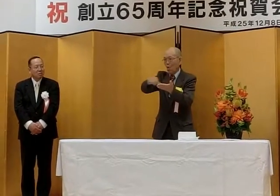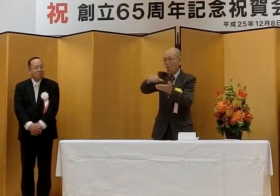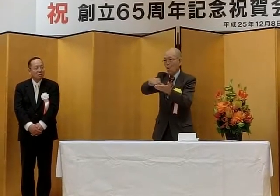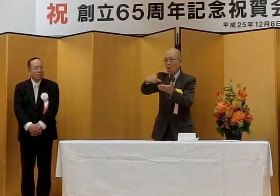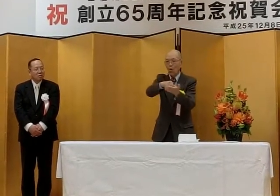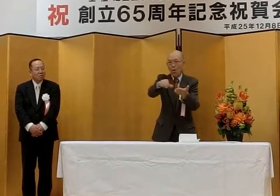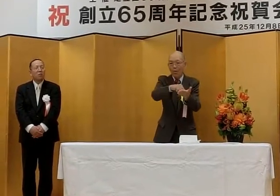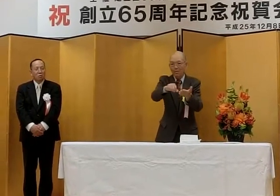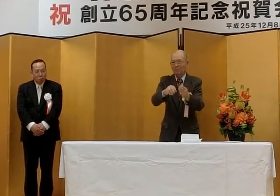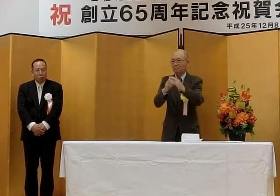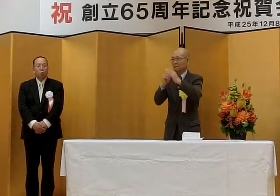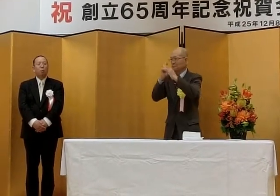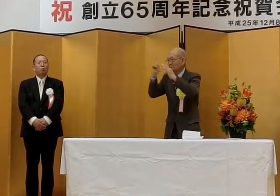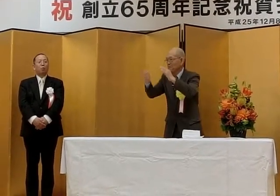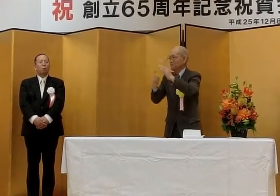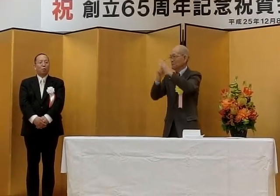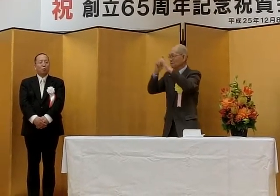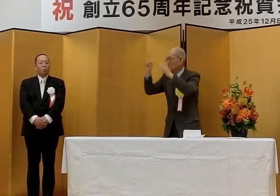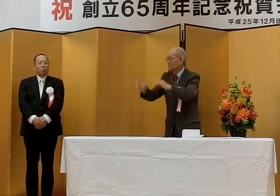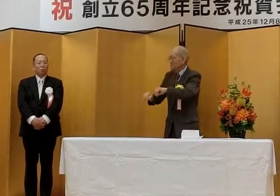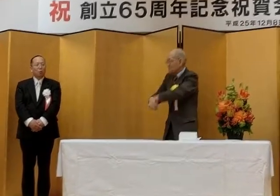署名もいただき